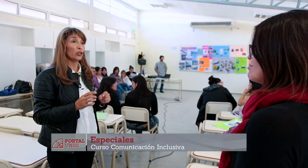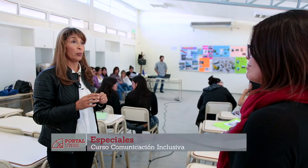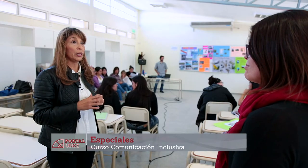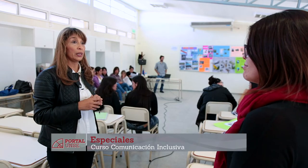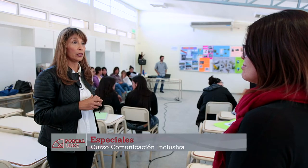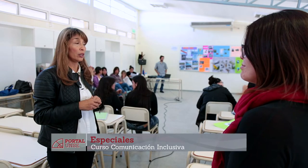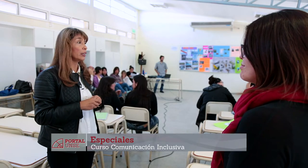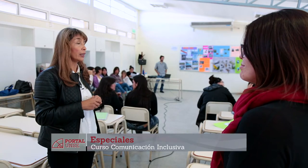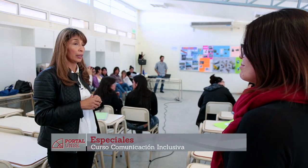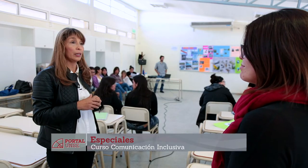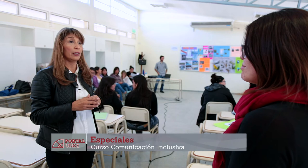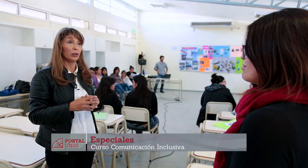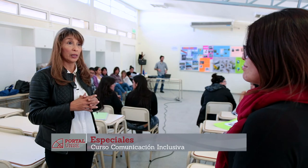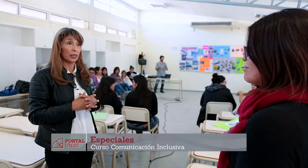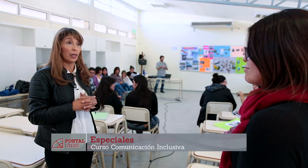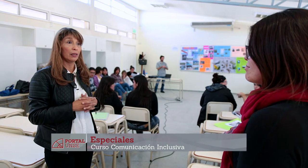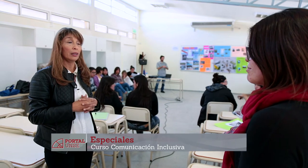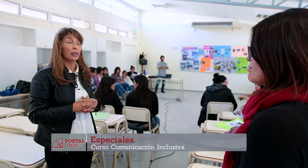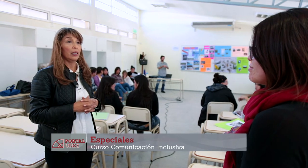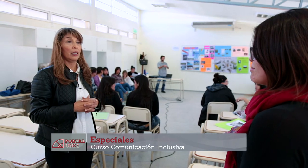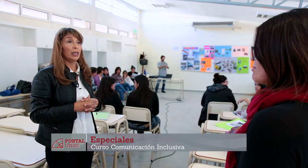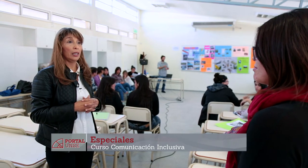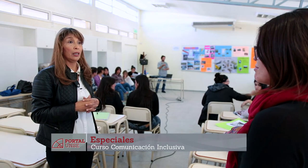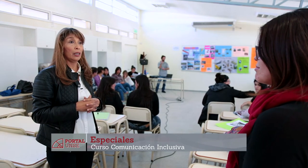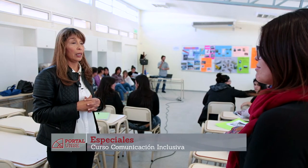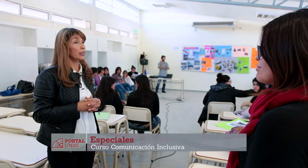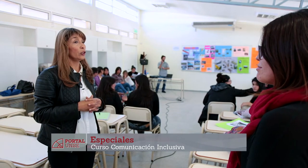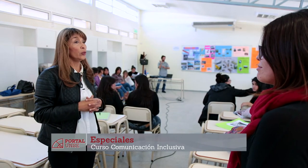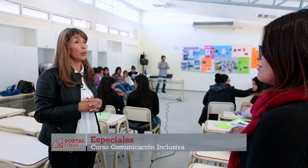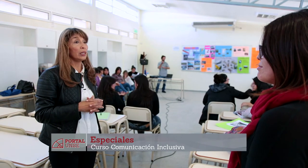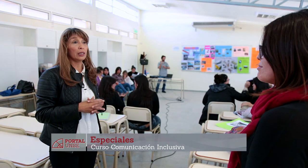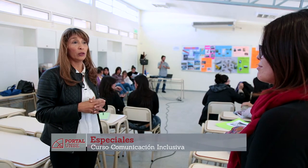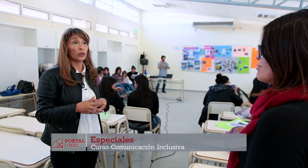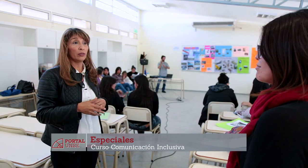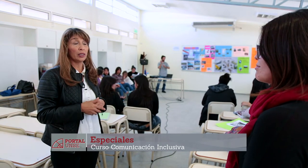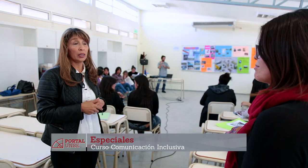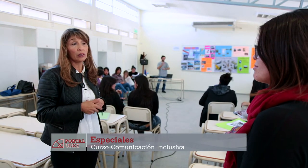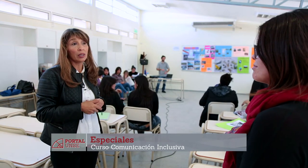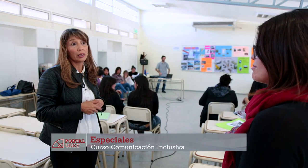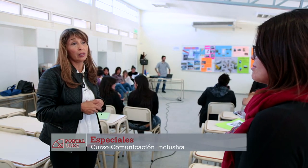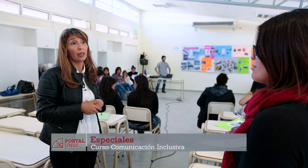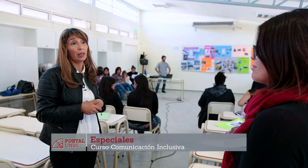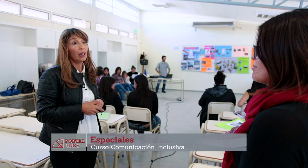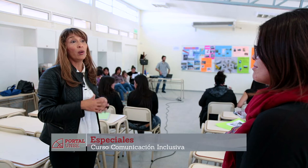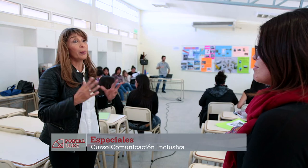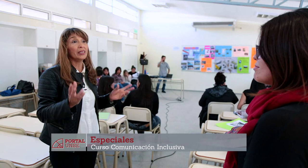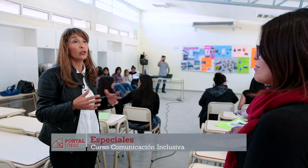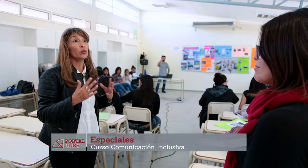dos presentaciones aquí en la universidad, que han estado muy buenas, han tenido muchas felicitaciones, así que lo aprendieron muy